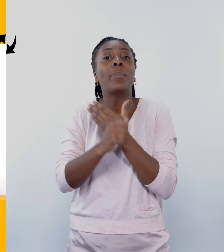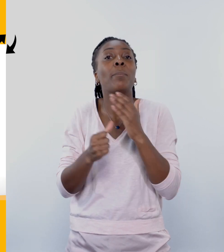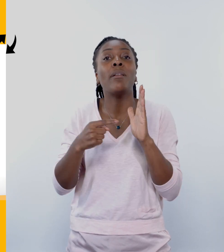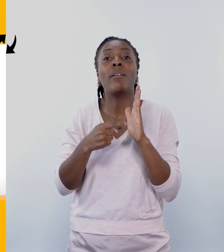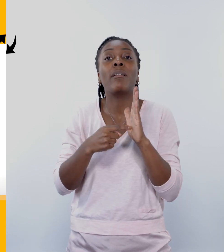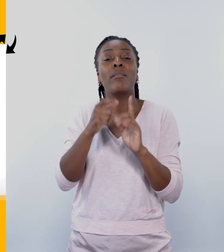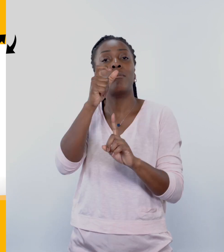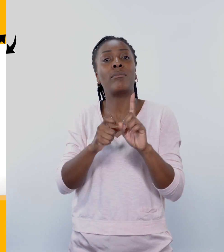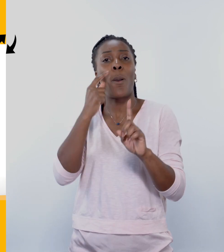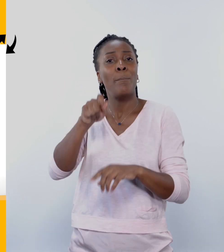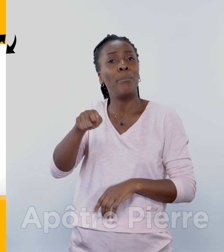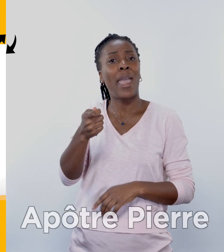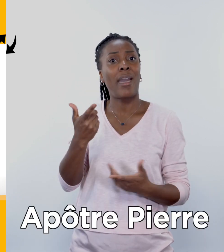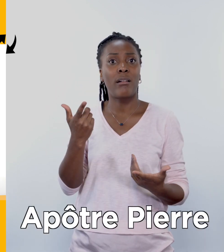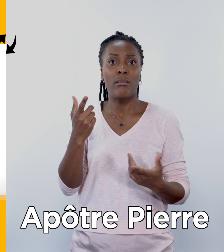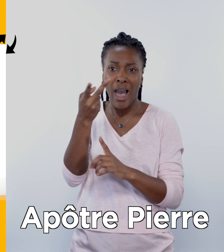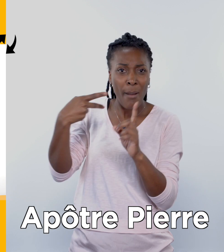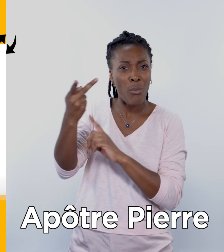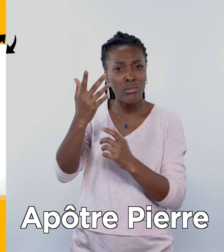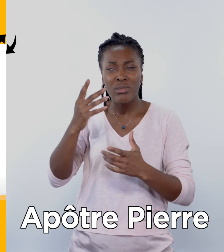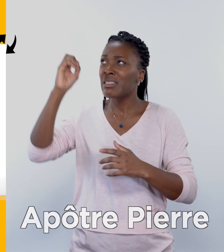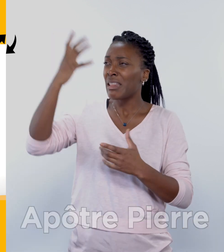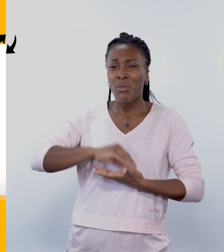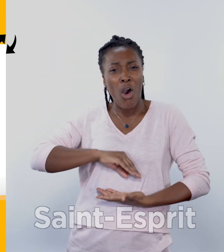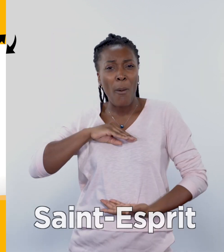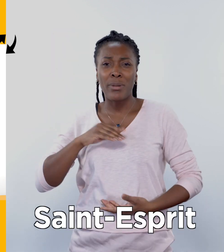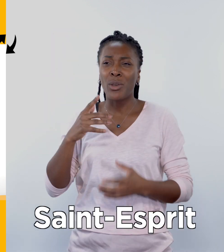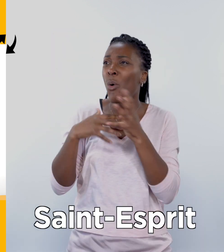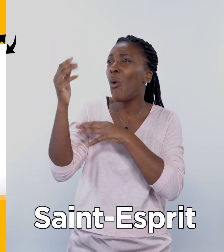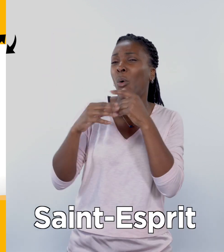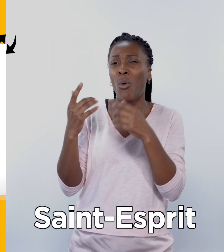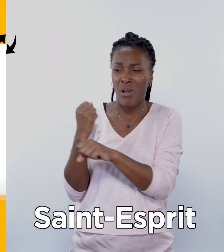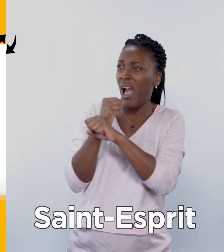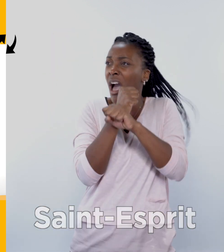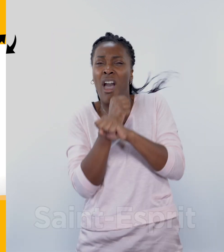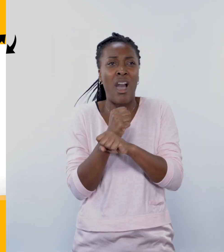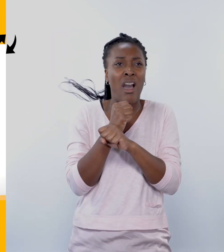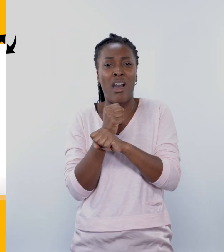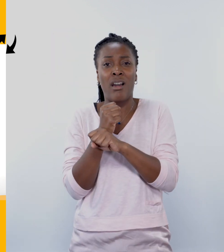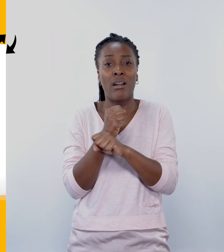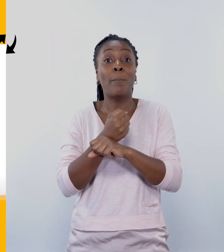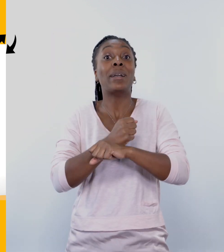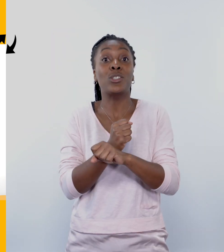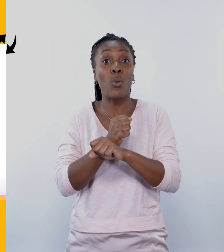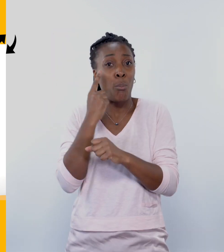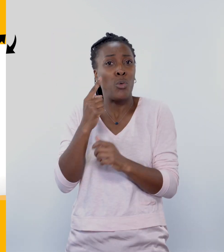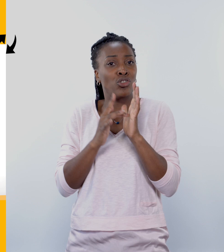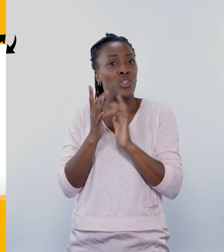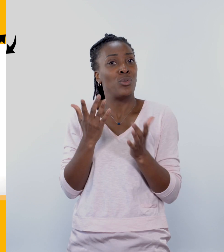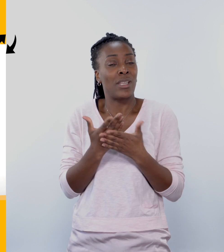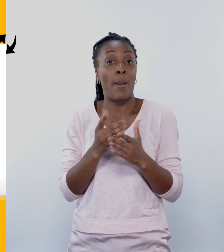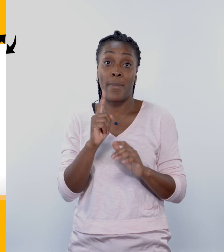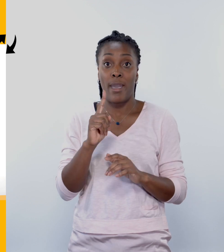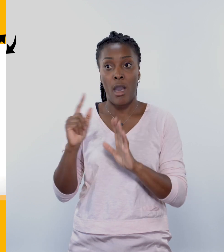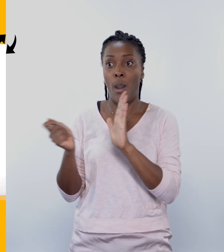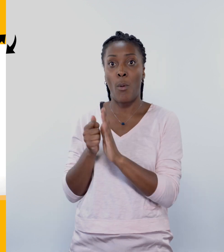peur. Alors qu'il était ce grand apôtre, rempli du Saint-Esprit, qui était heureux d'être mis en prison pour le nom de Jésus. À un certain moment, il a